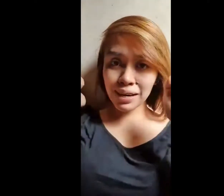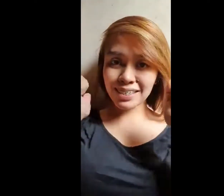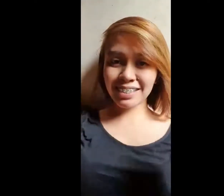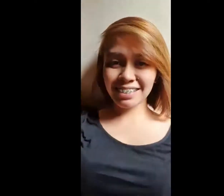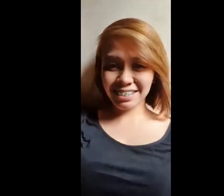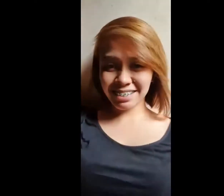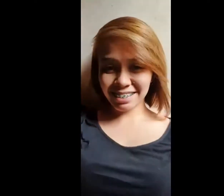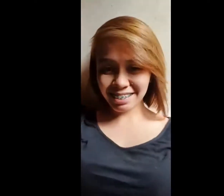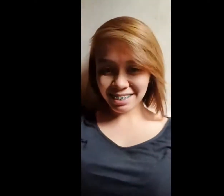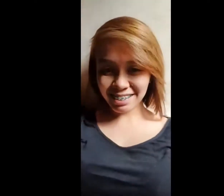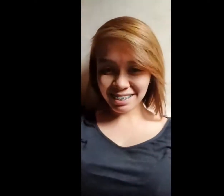bless.